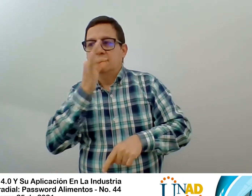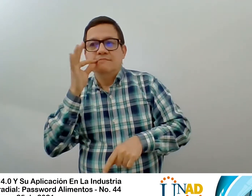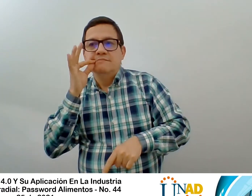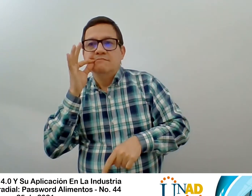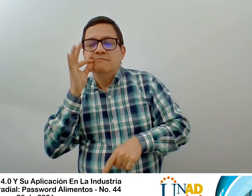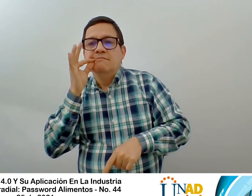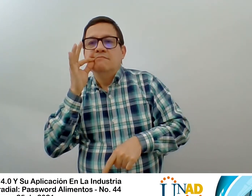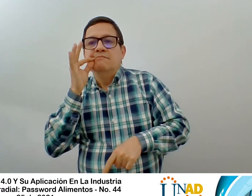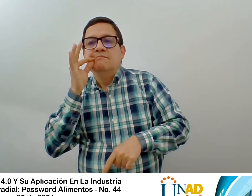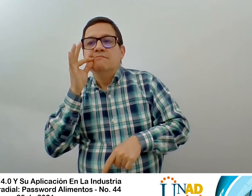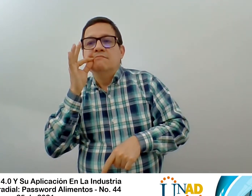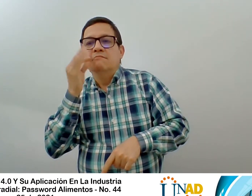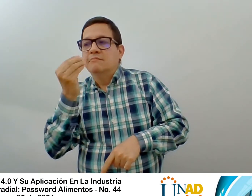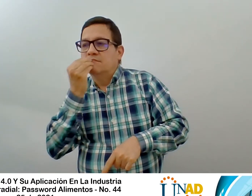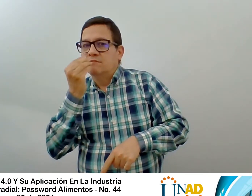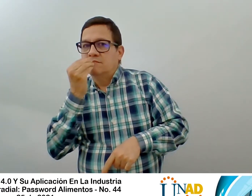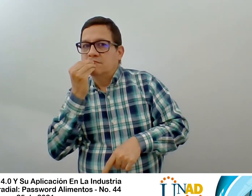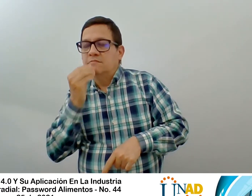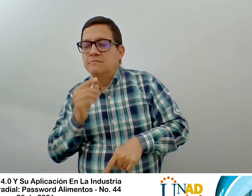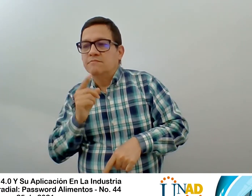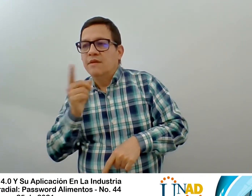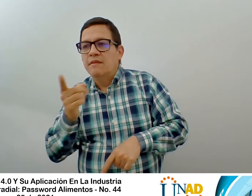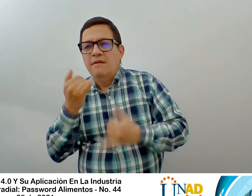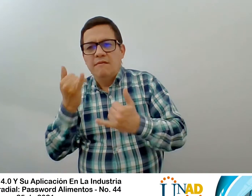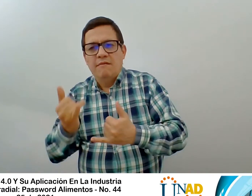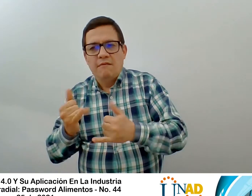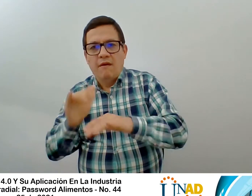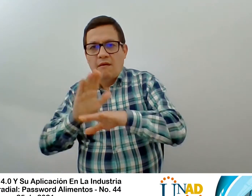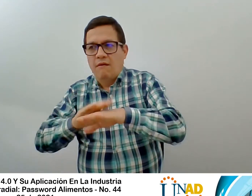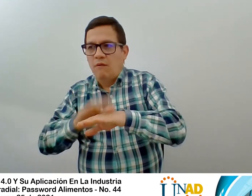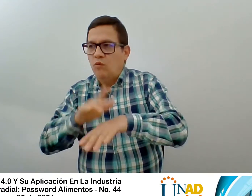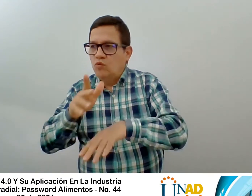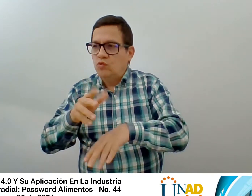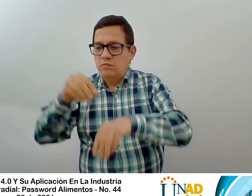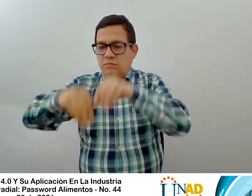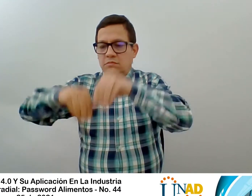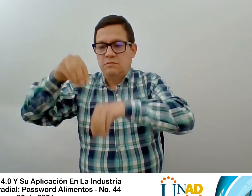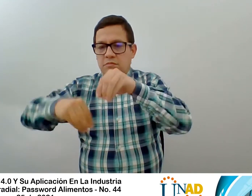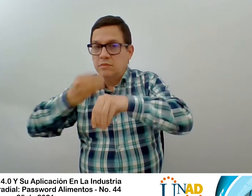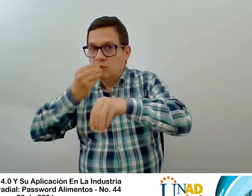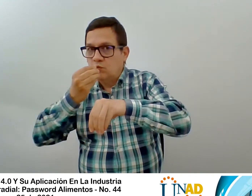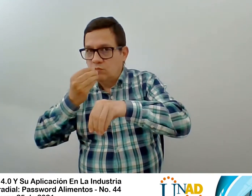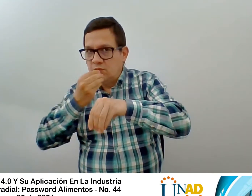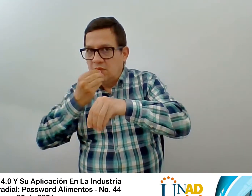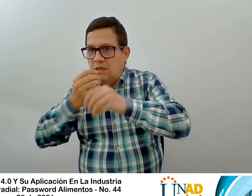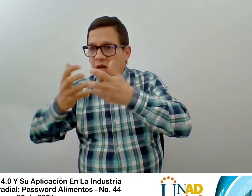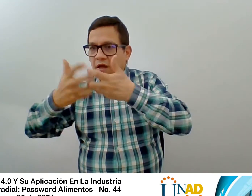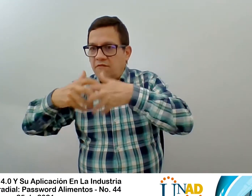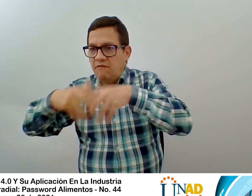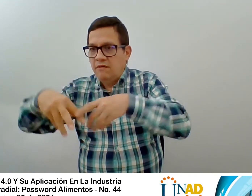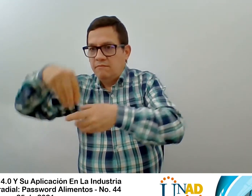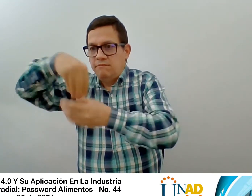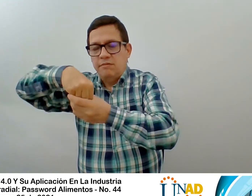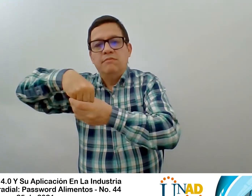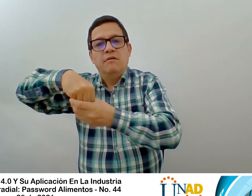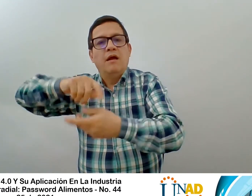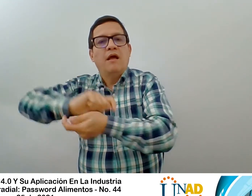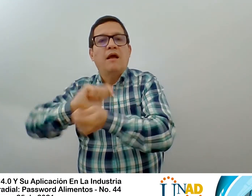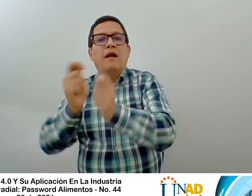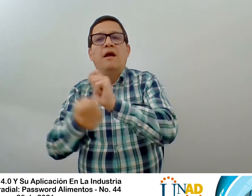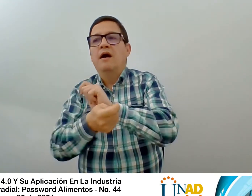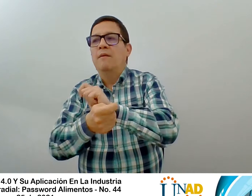Password. Los métodos de fabricación se encuentran en un proceso de transformación digital,